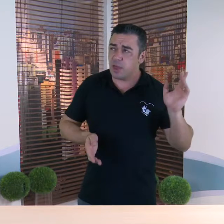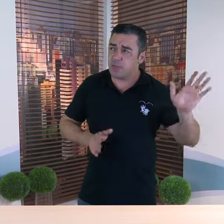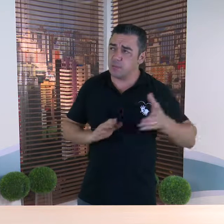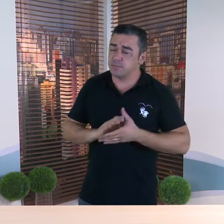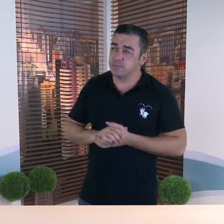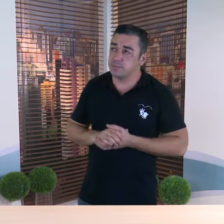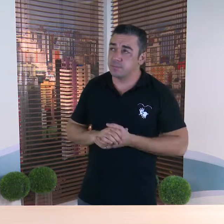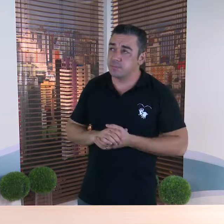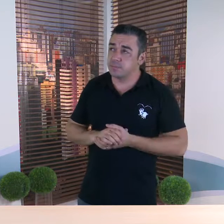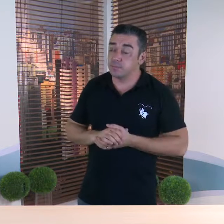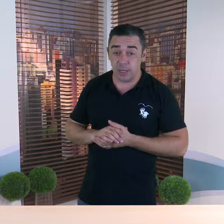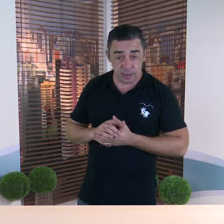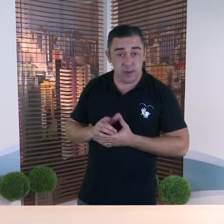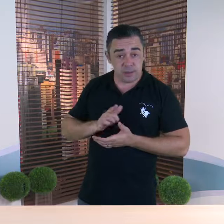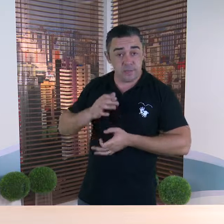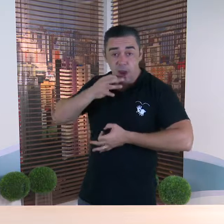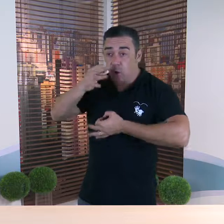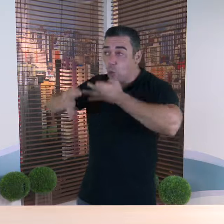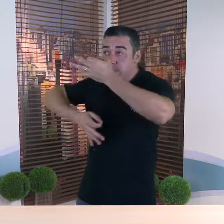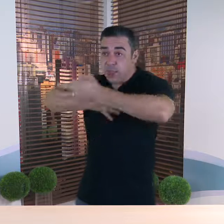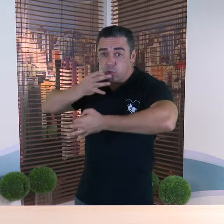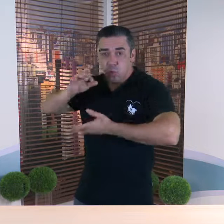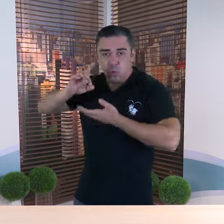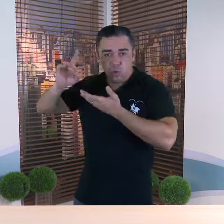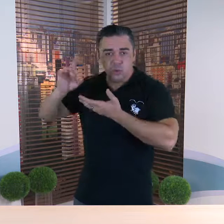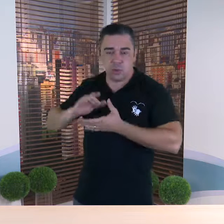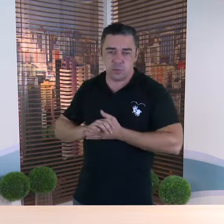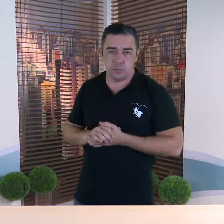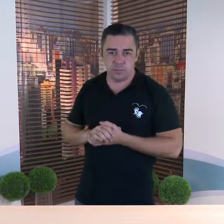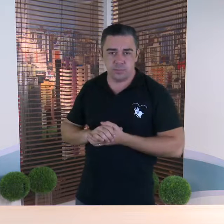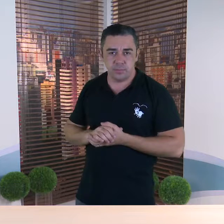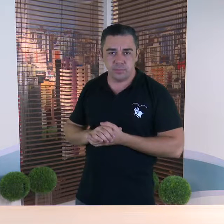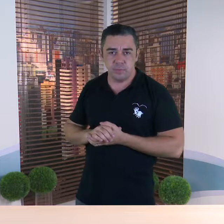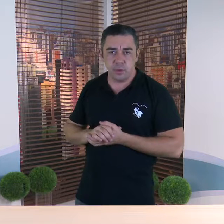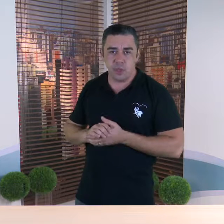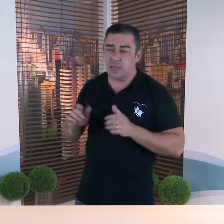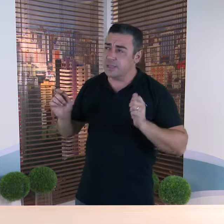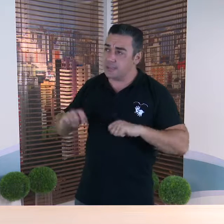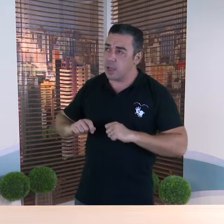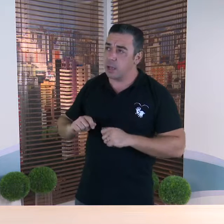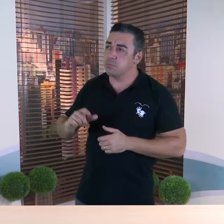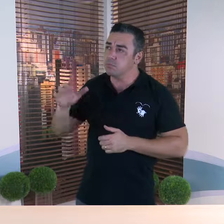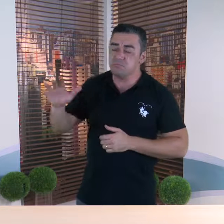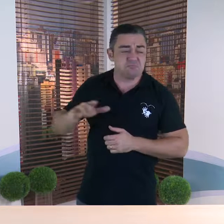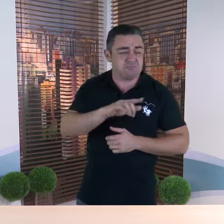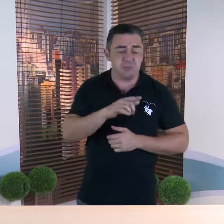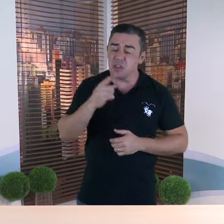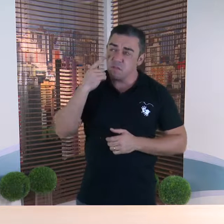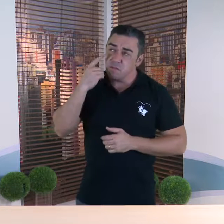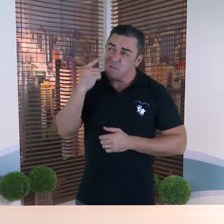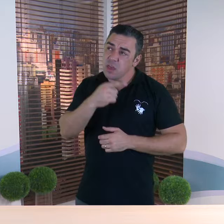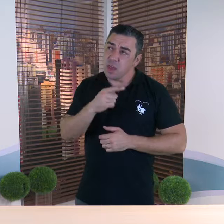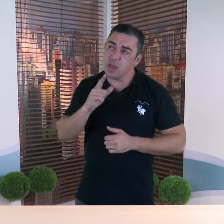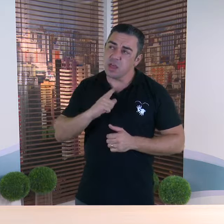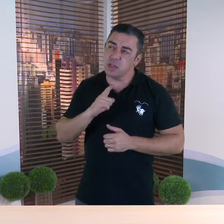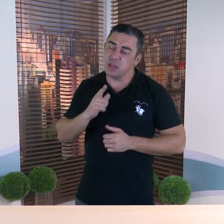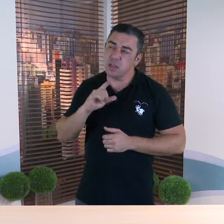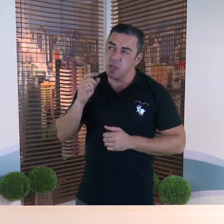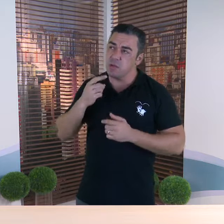em sua deserção, argumentando, entre aspas, mas estende a tua mão e verás se não blasfema